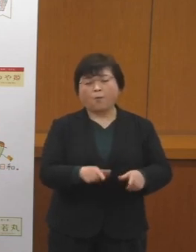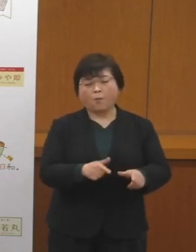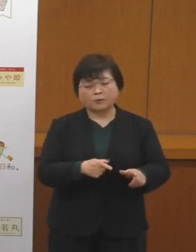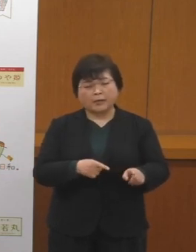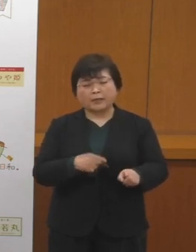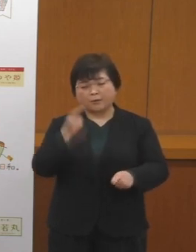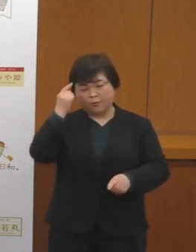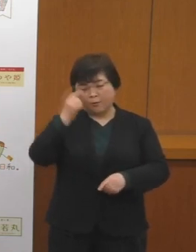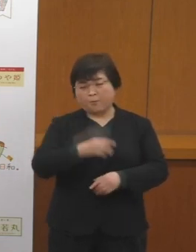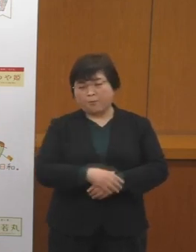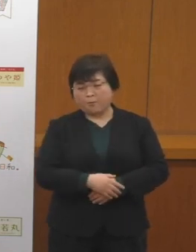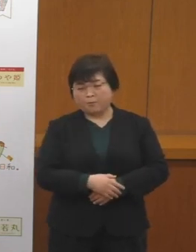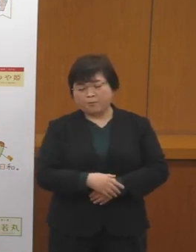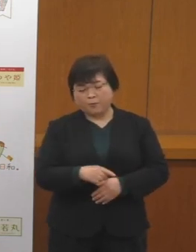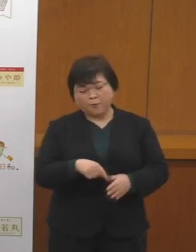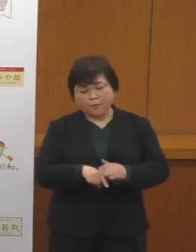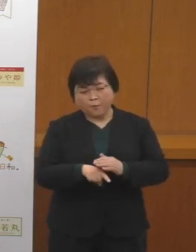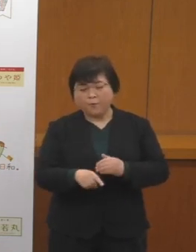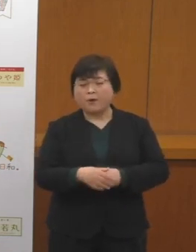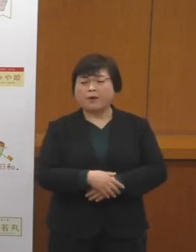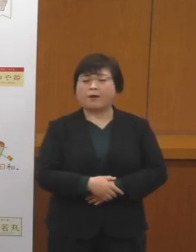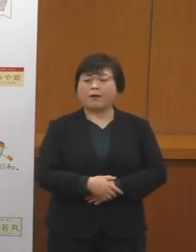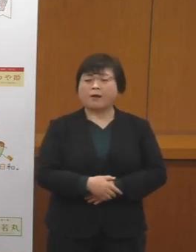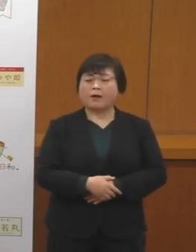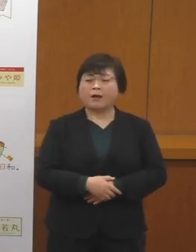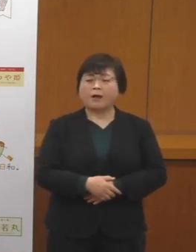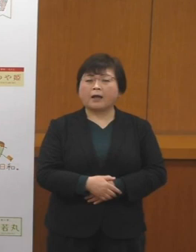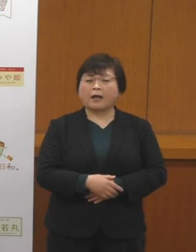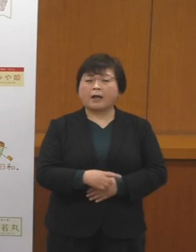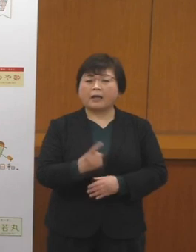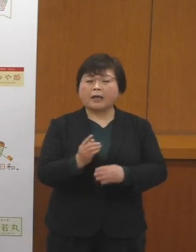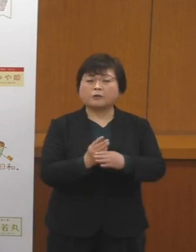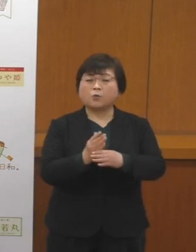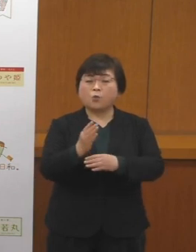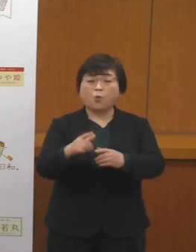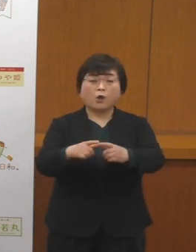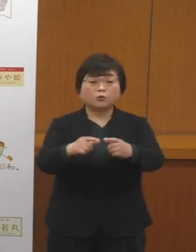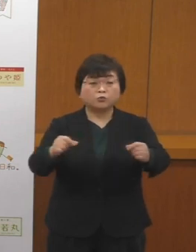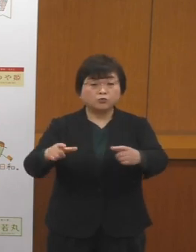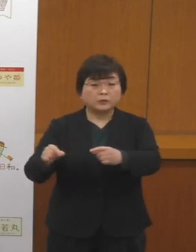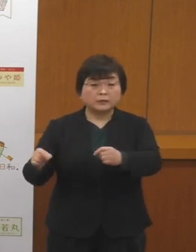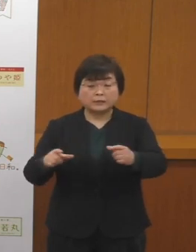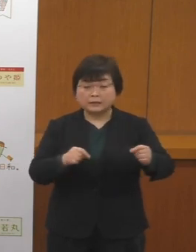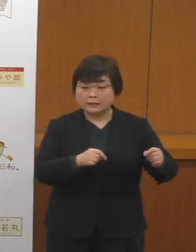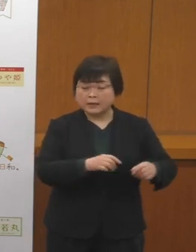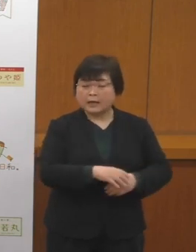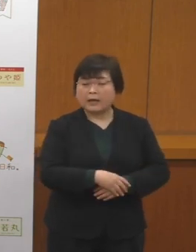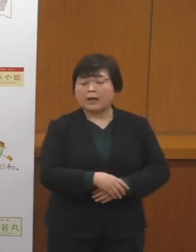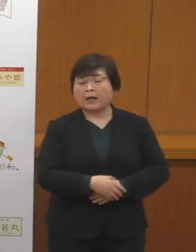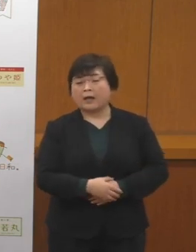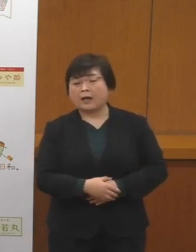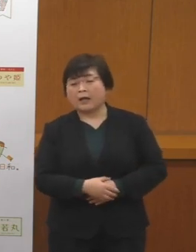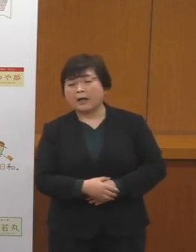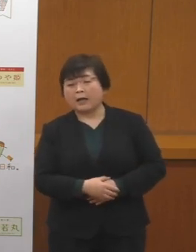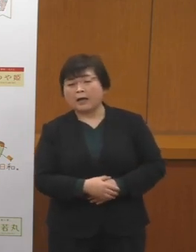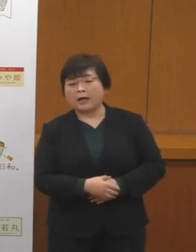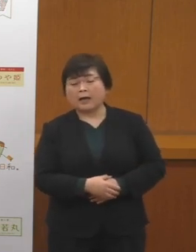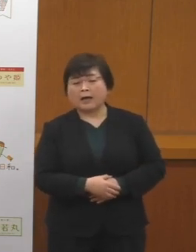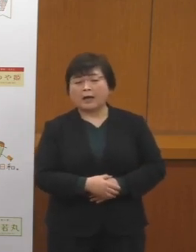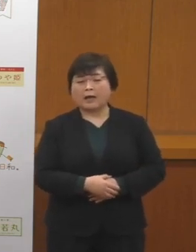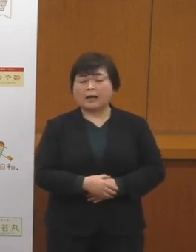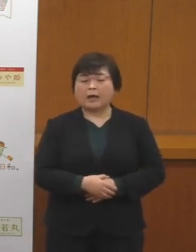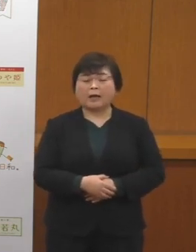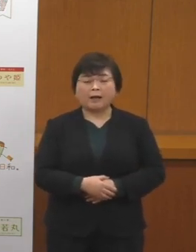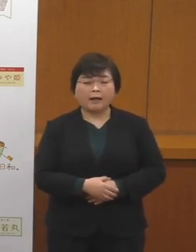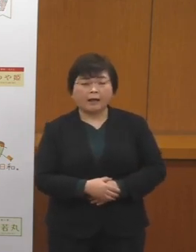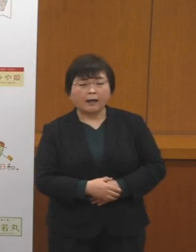ますけれどもこれはやはり100を超える国々がですねあのクォーター制と言ったことを導入し